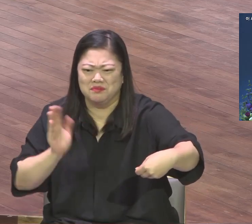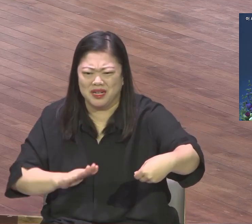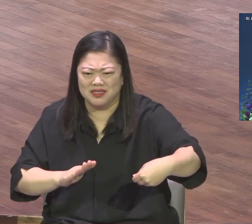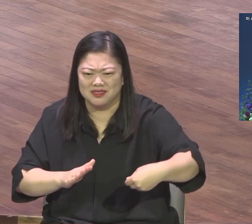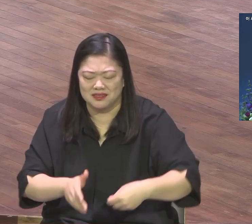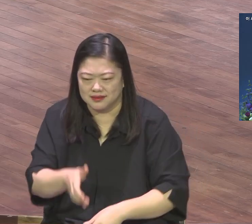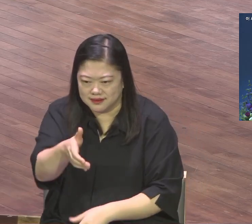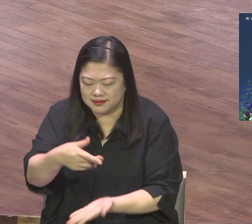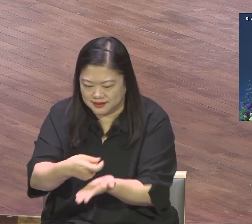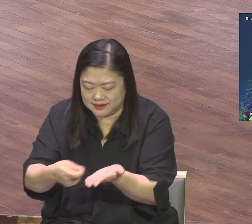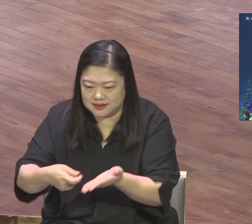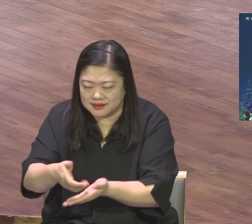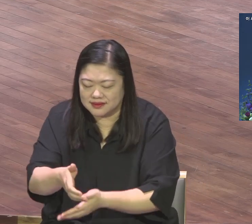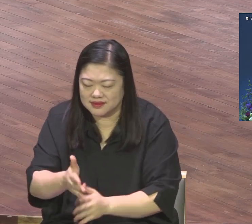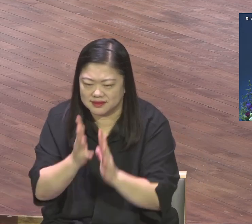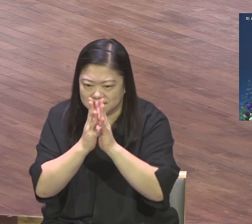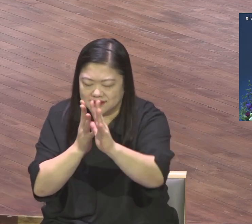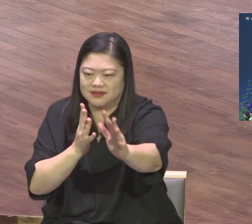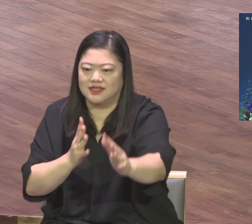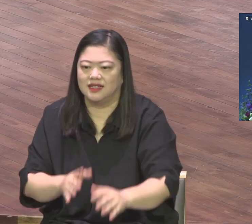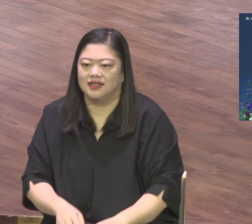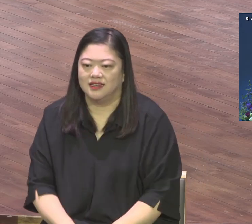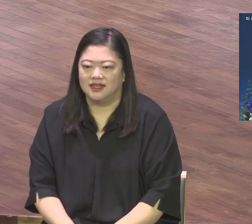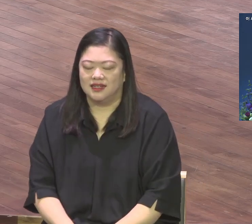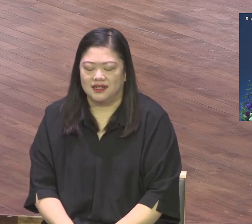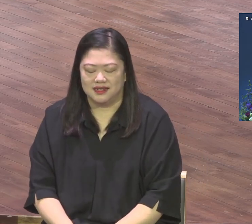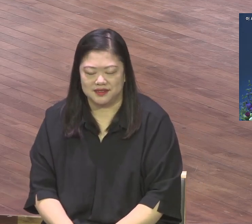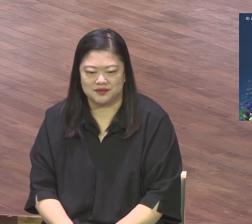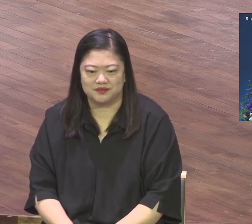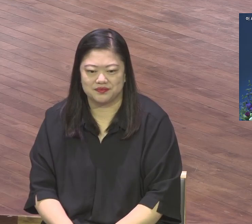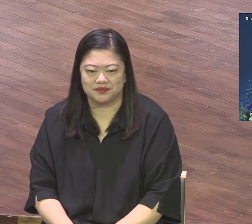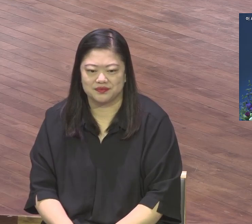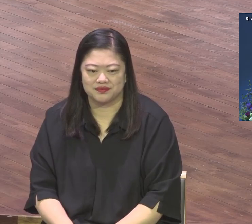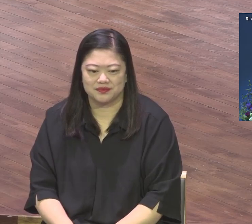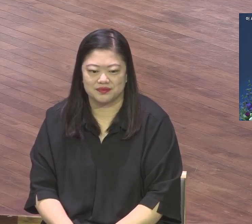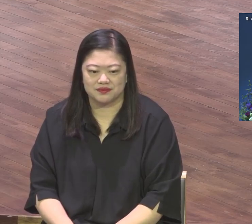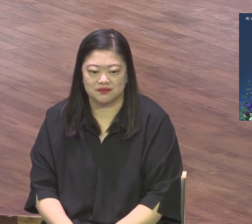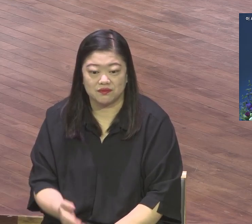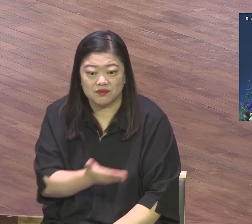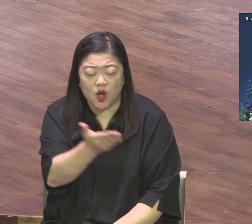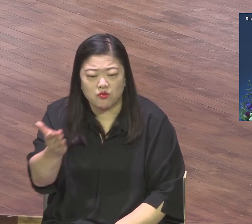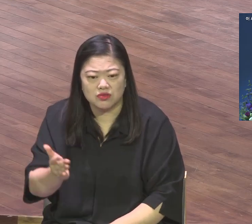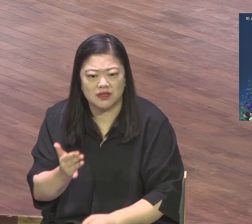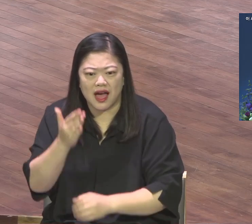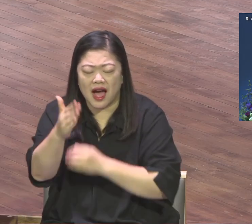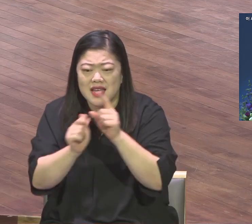이걸 어떻게 무너뜨리느냐. 이걸 영적 싸움이라고 그래, 영적 싸움.